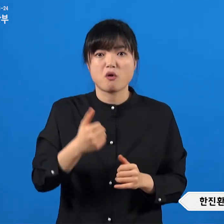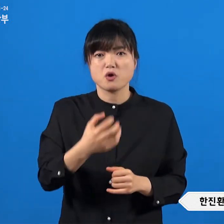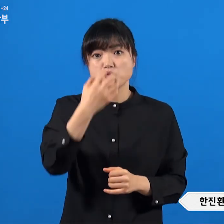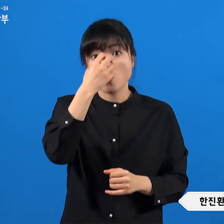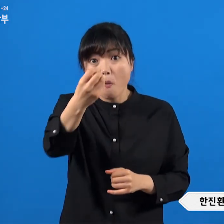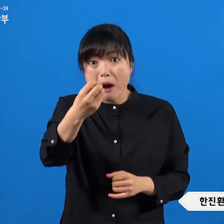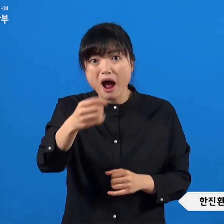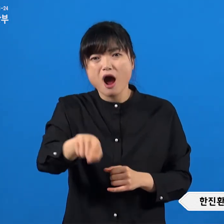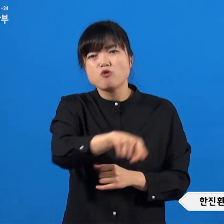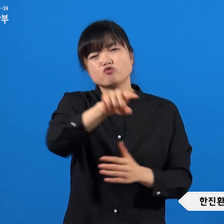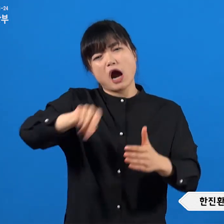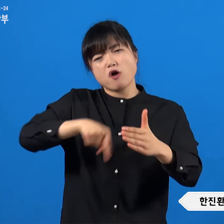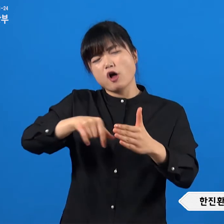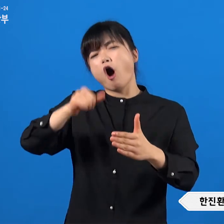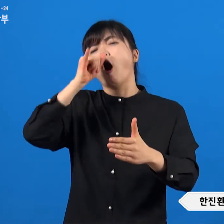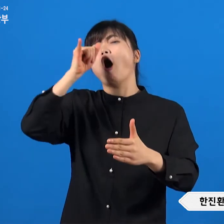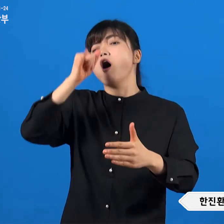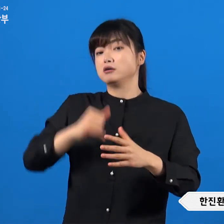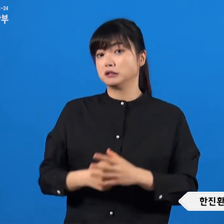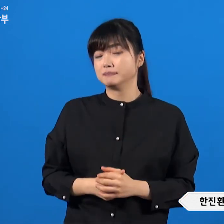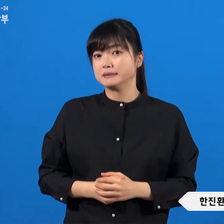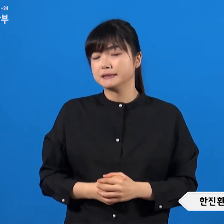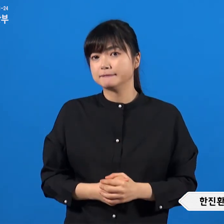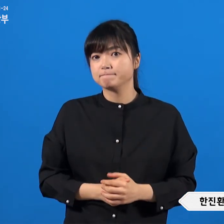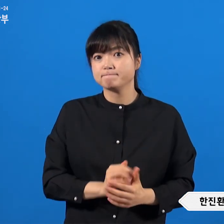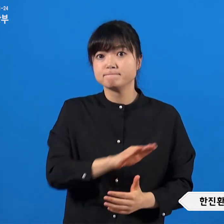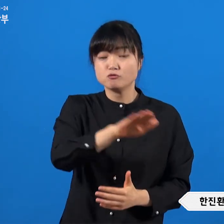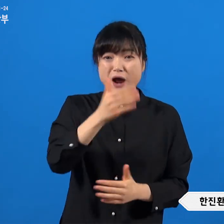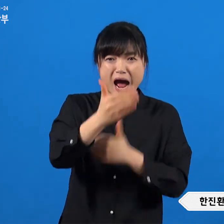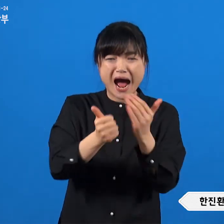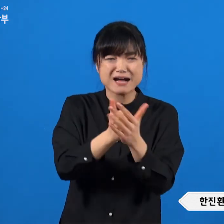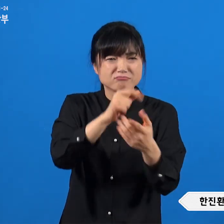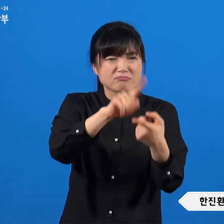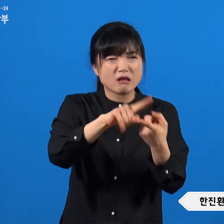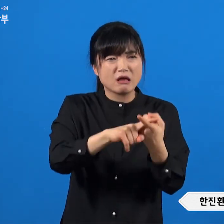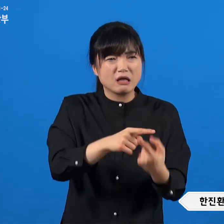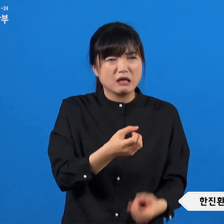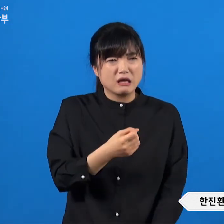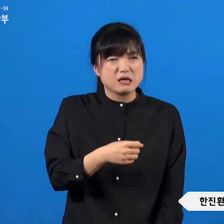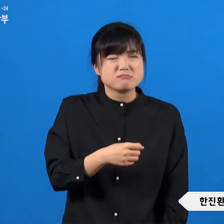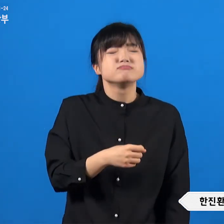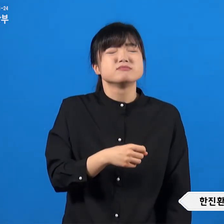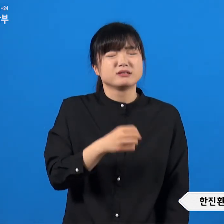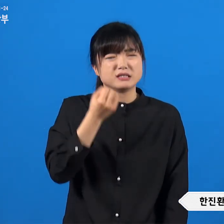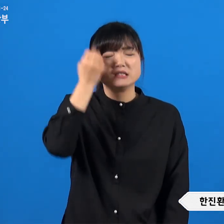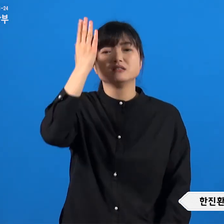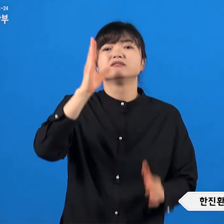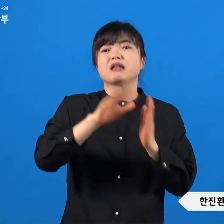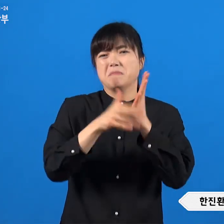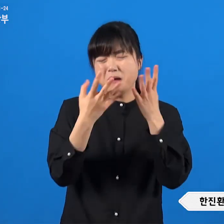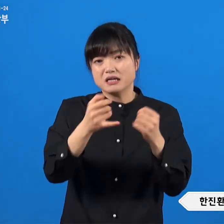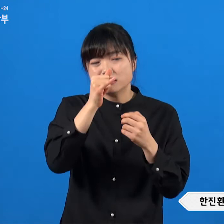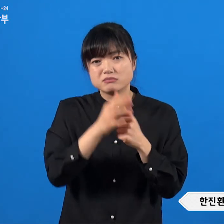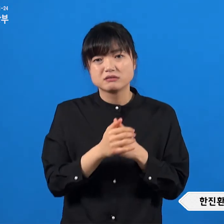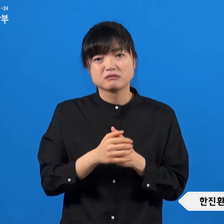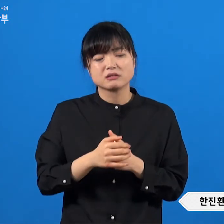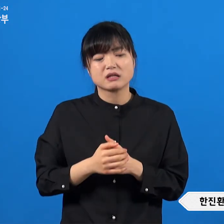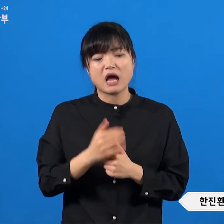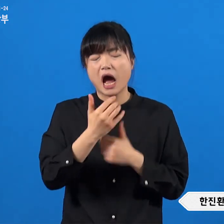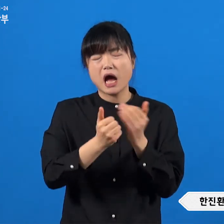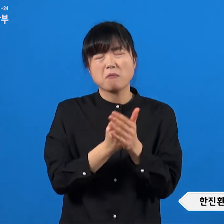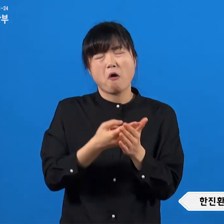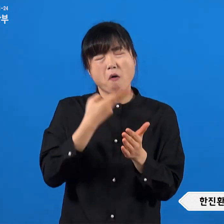우리에게 다 있습니다. 우리도 하나님을 까맣게 잊어버리고 살 때도 있습니다. 의식 속에 하나님 없을